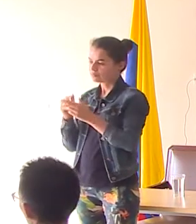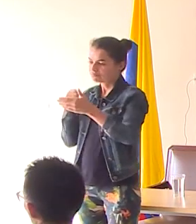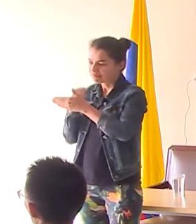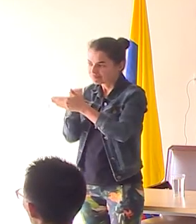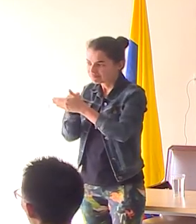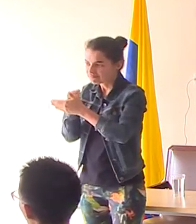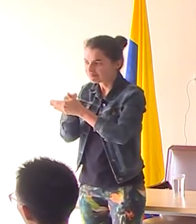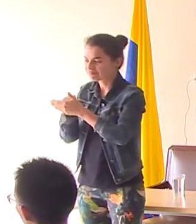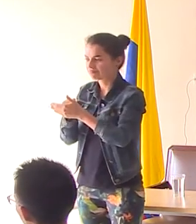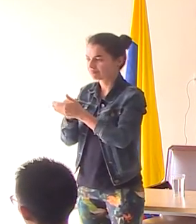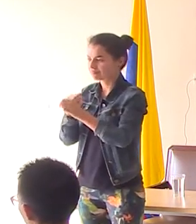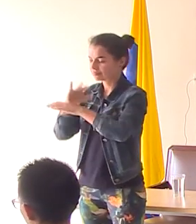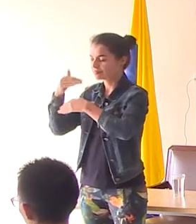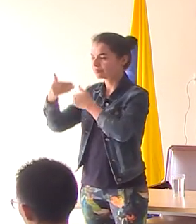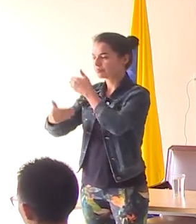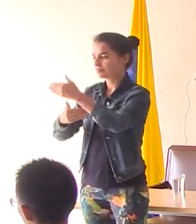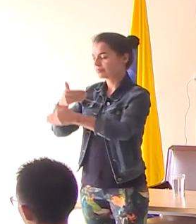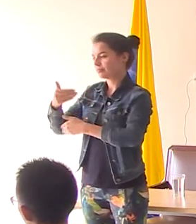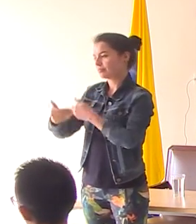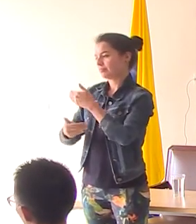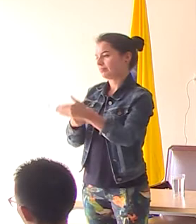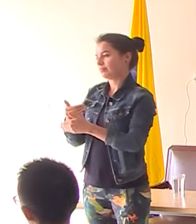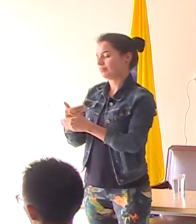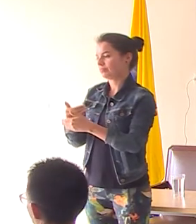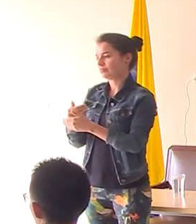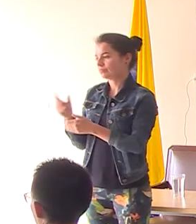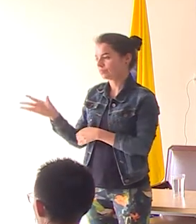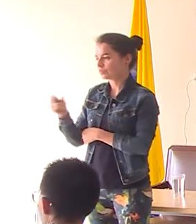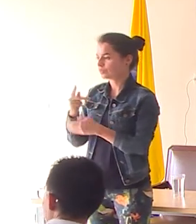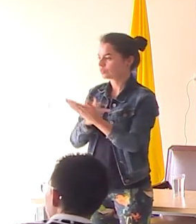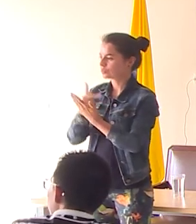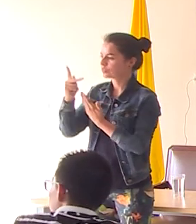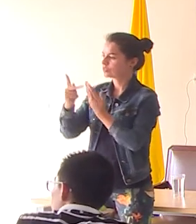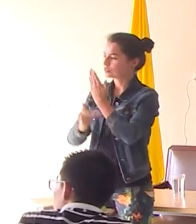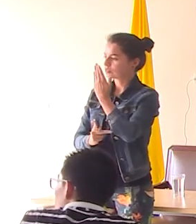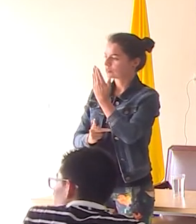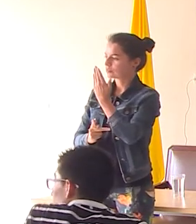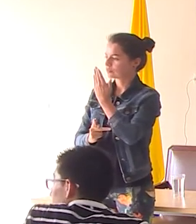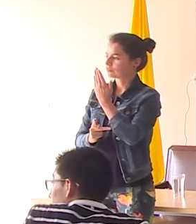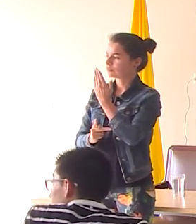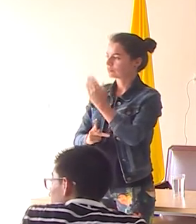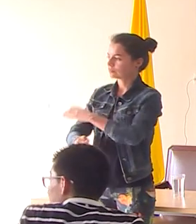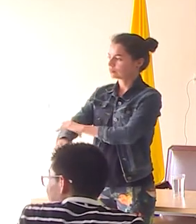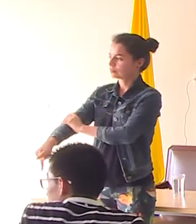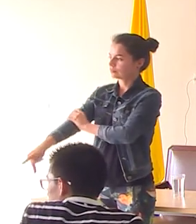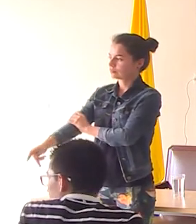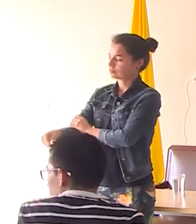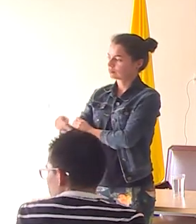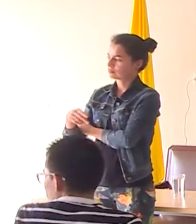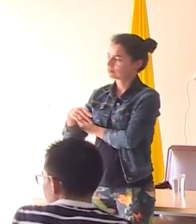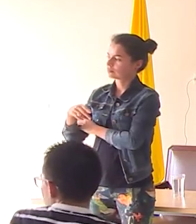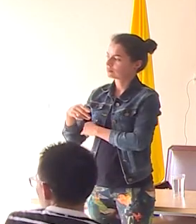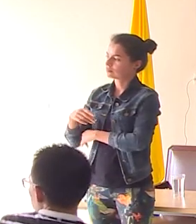ese proceso todo el proyecto del río gota lo que busca es canalizar el río